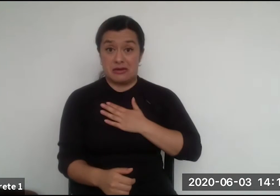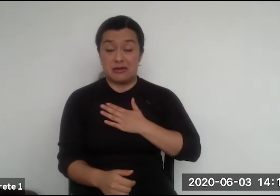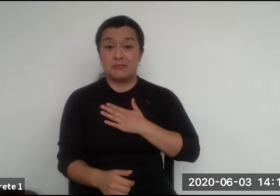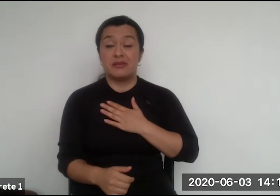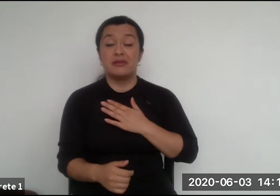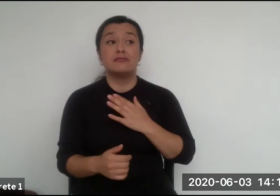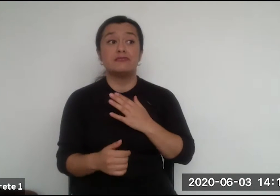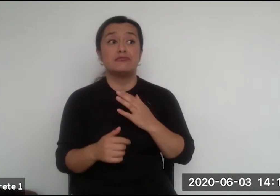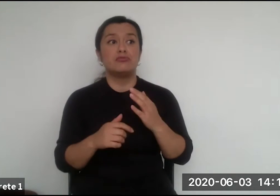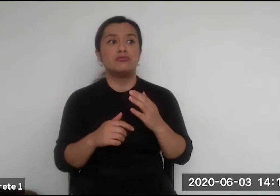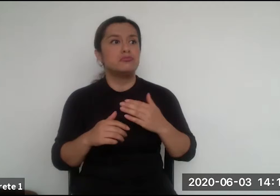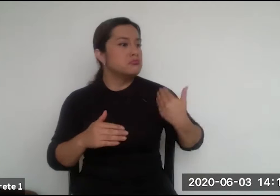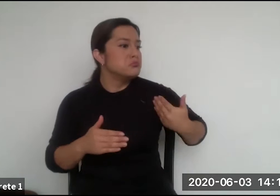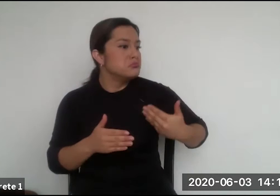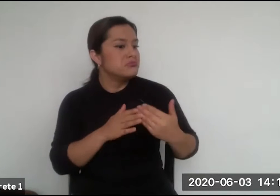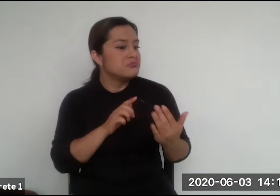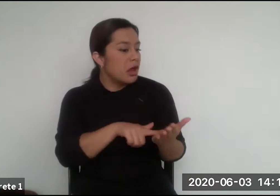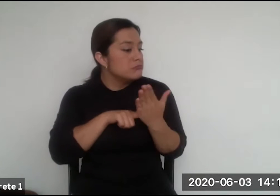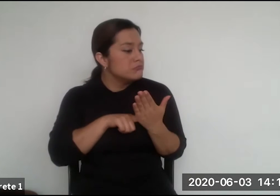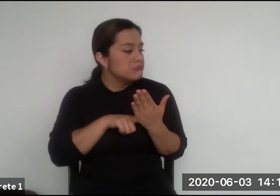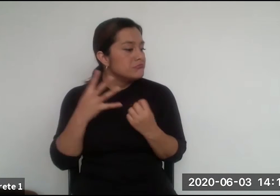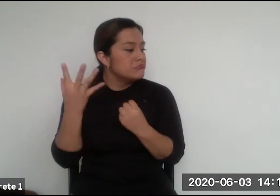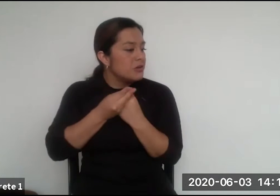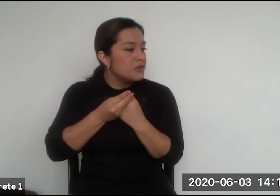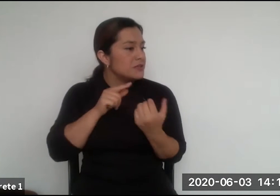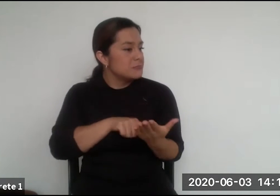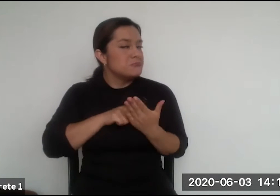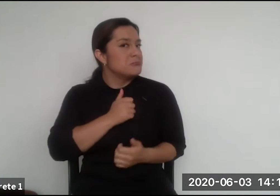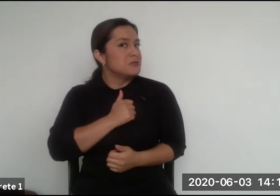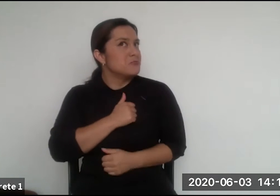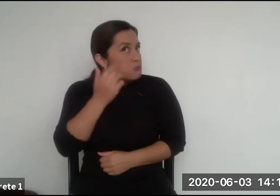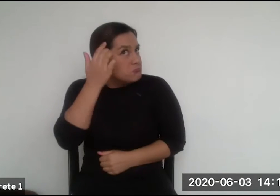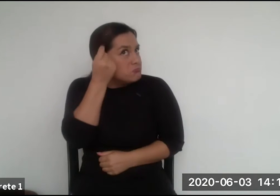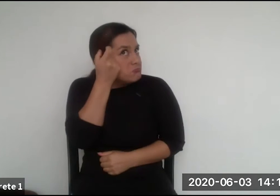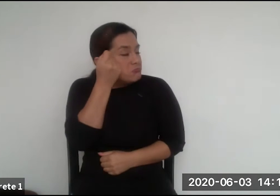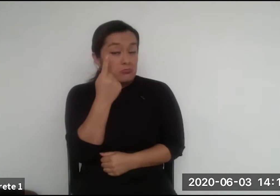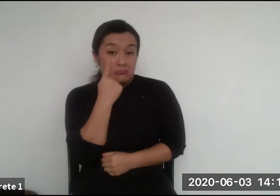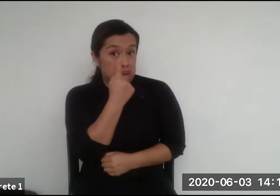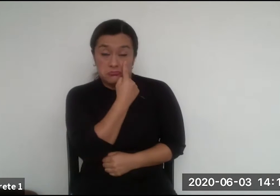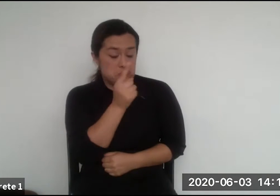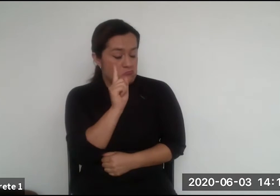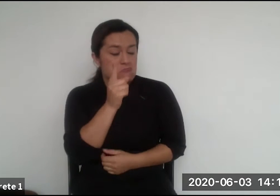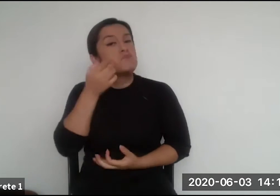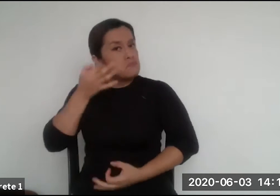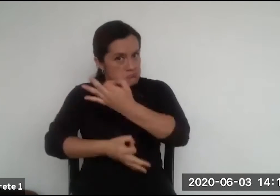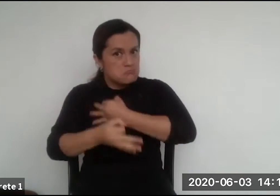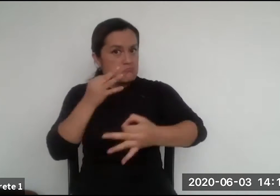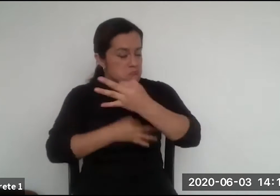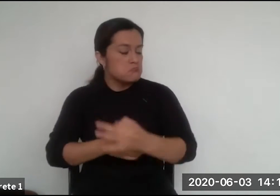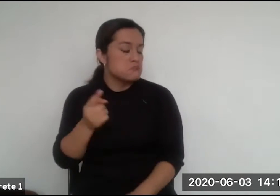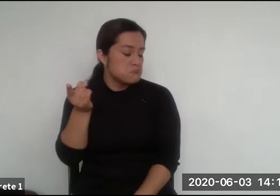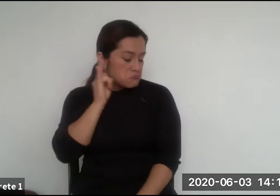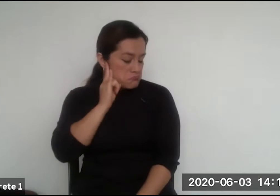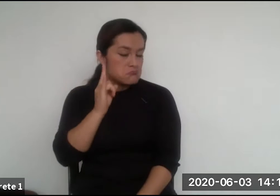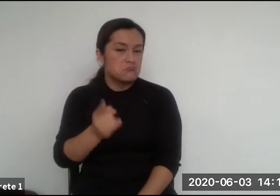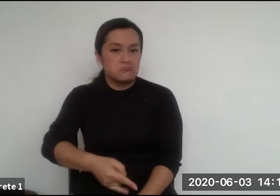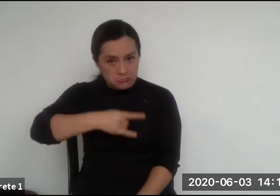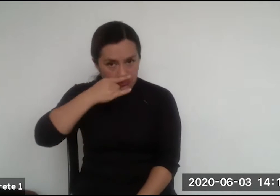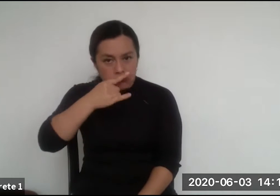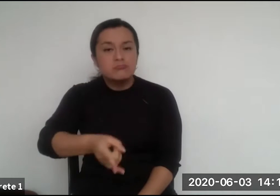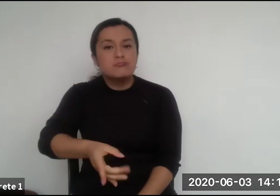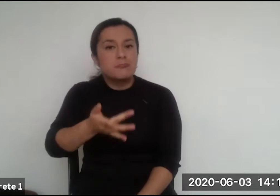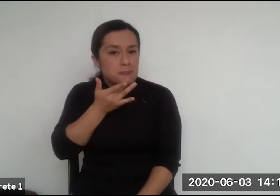¿no? Este hecho de compartir estos otros sentidos desde una perspectiva no ocular céntrica, ¿no? Pero